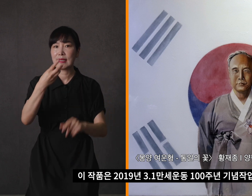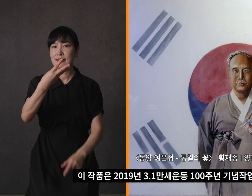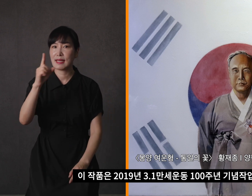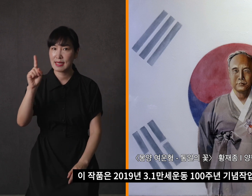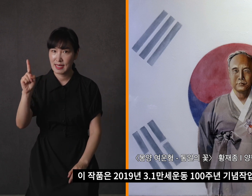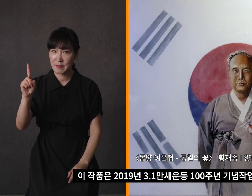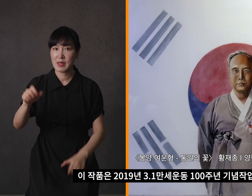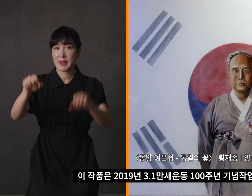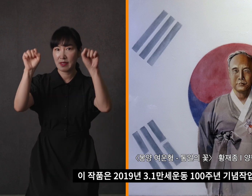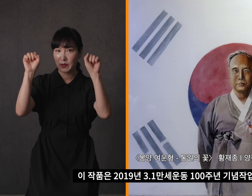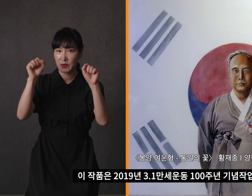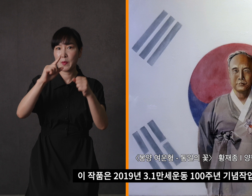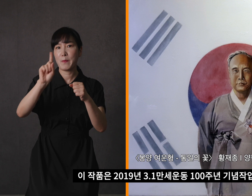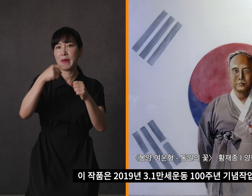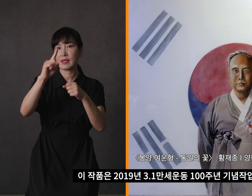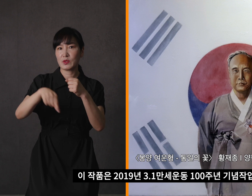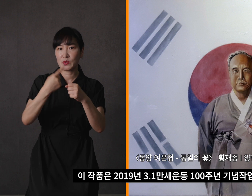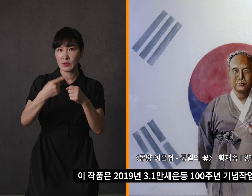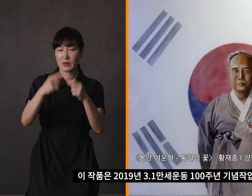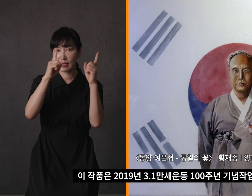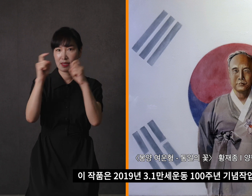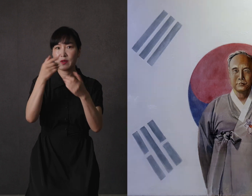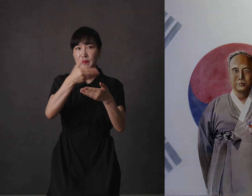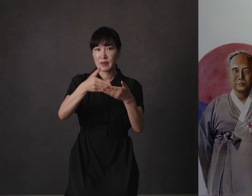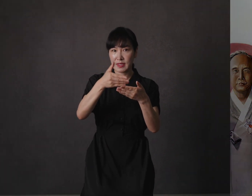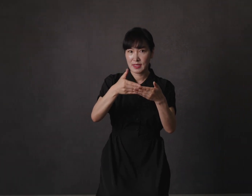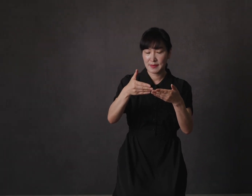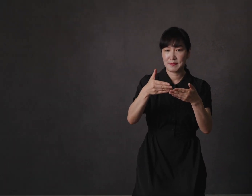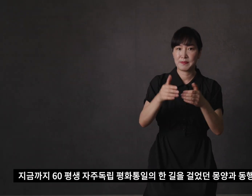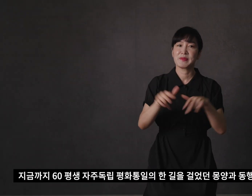만세운동 100주년 기념작입니다.